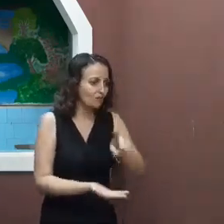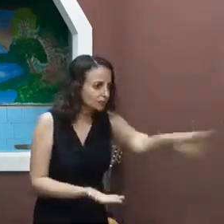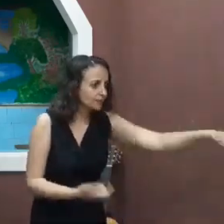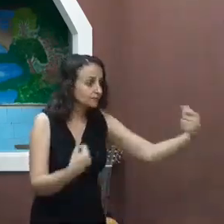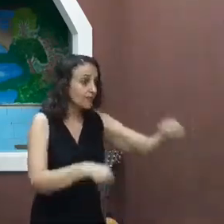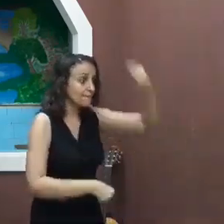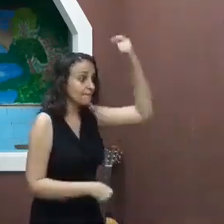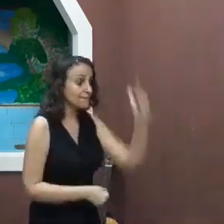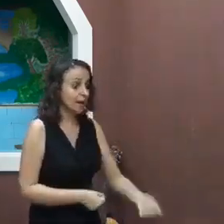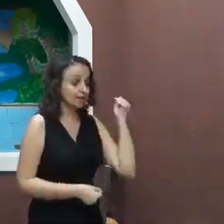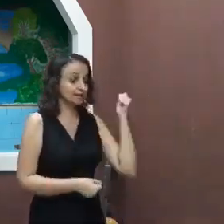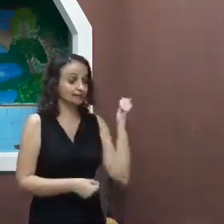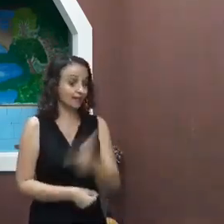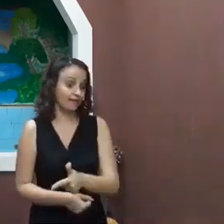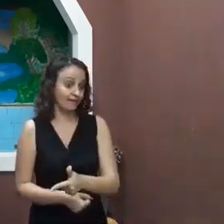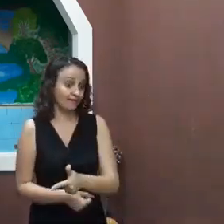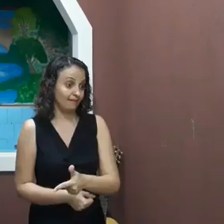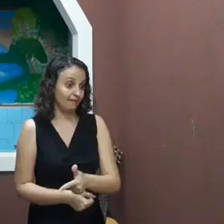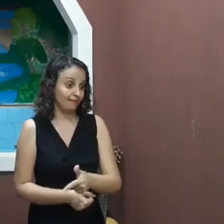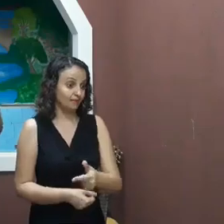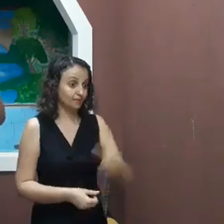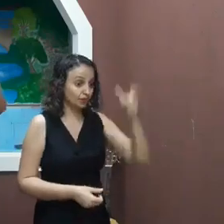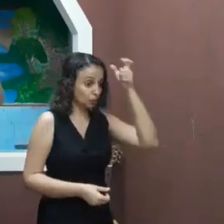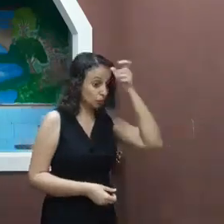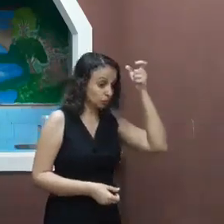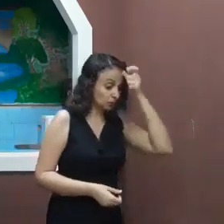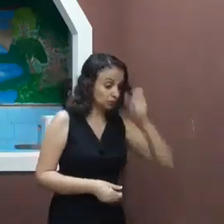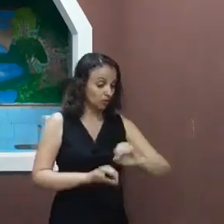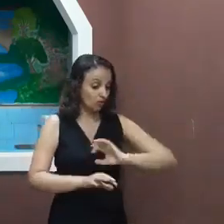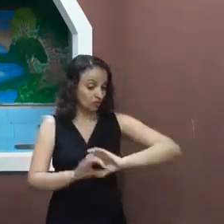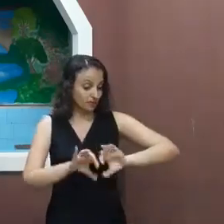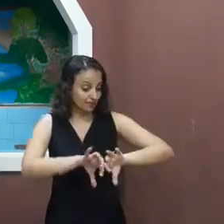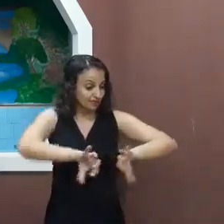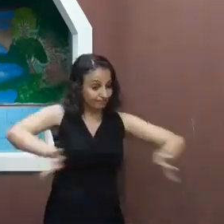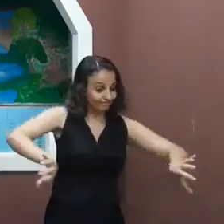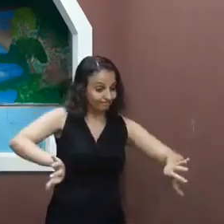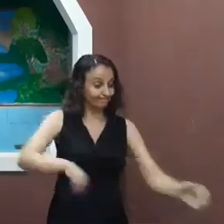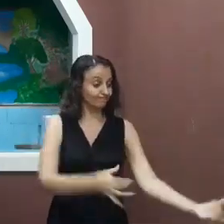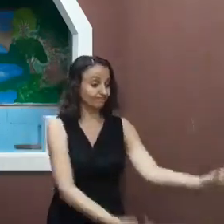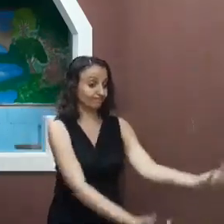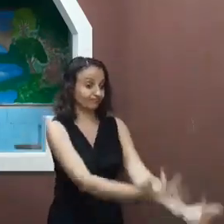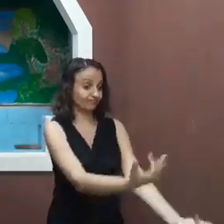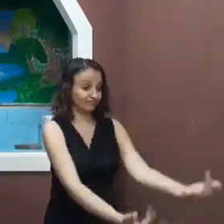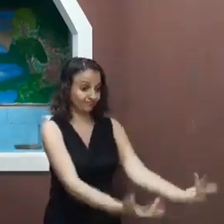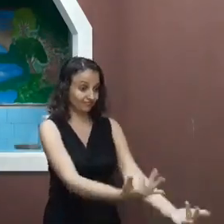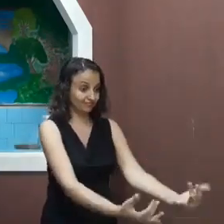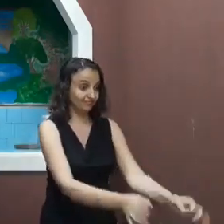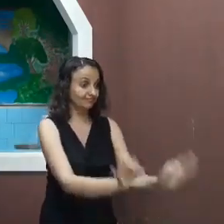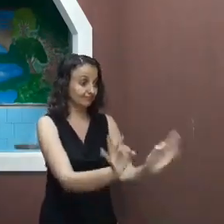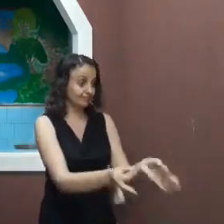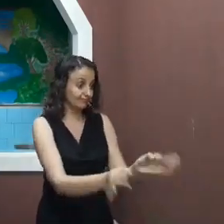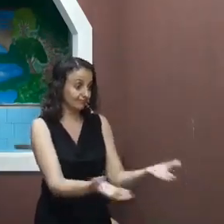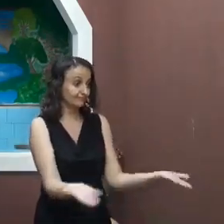vão para o céu. E os demônios são separados. Os demônios está destinado o lago de enxofre.